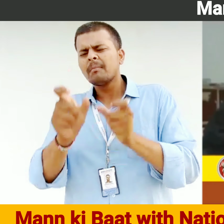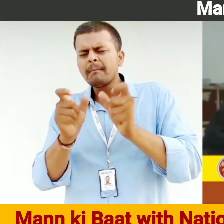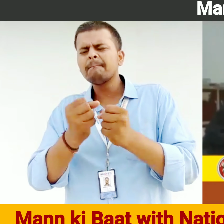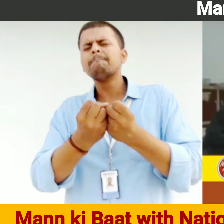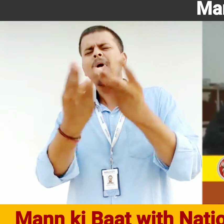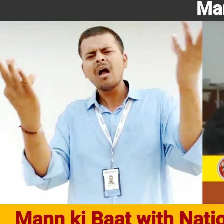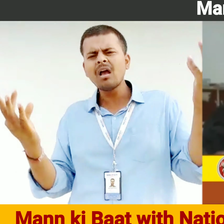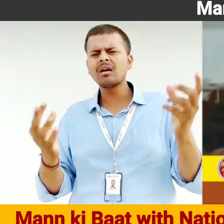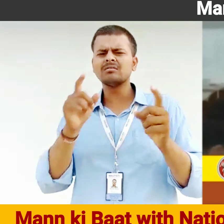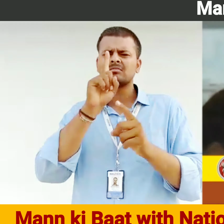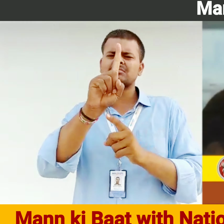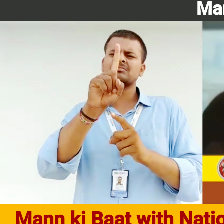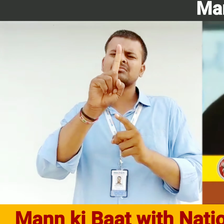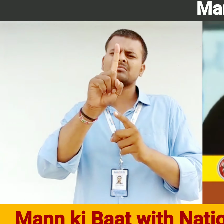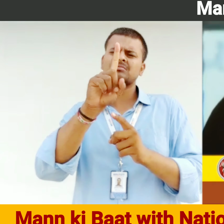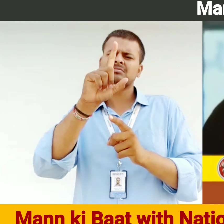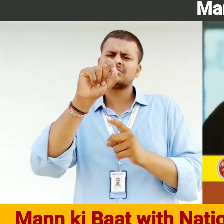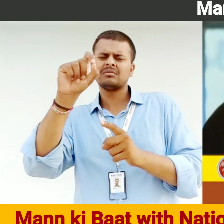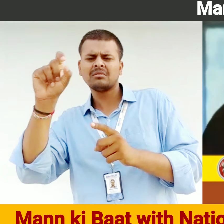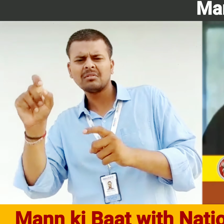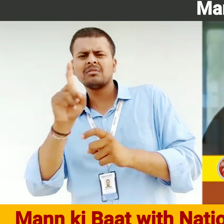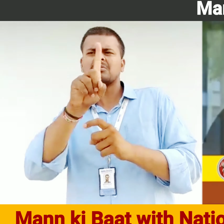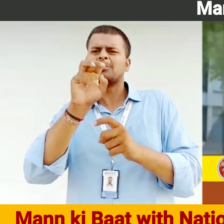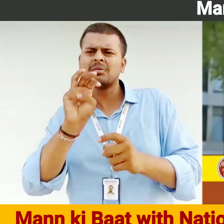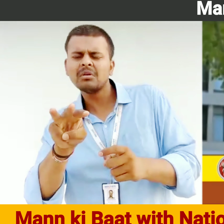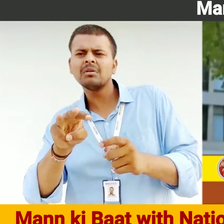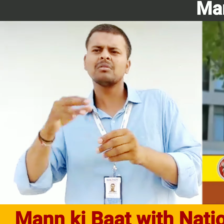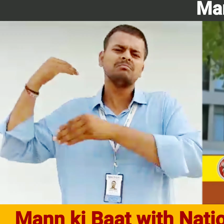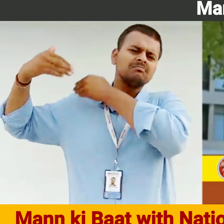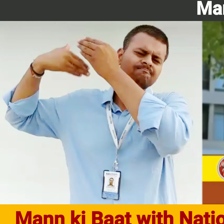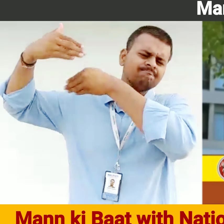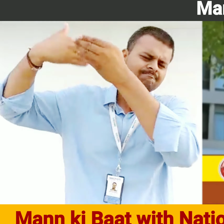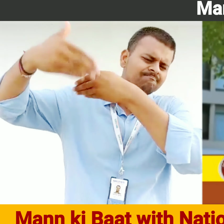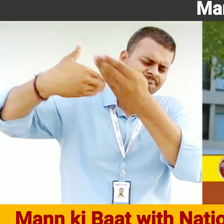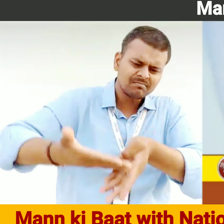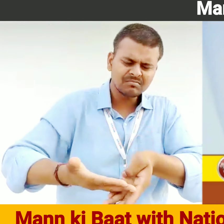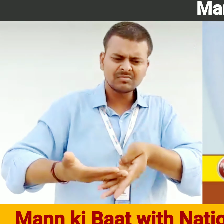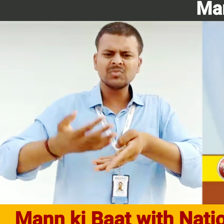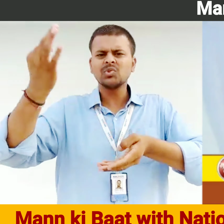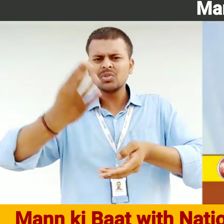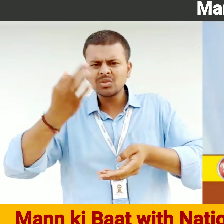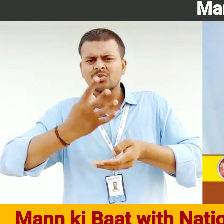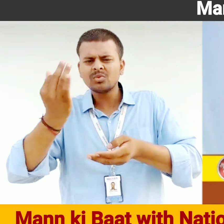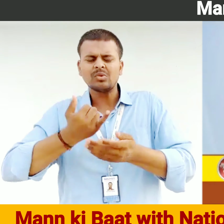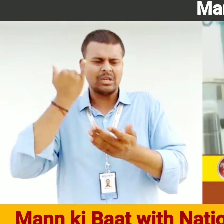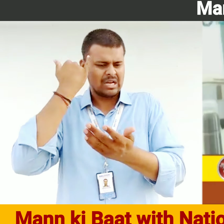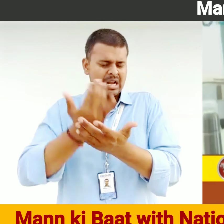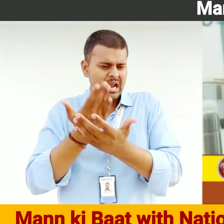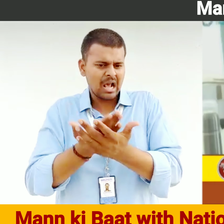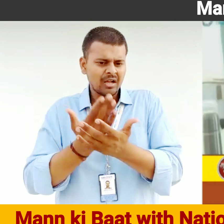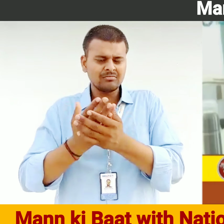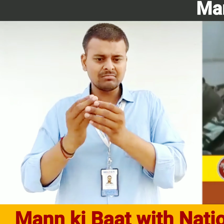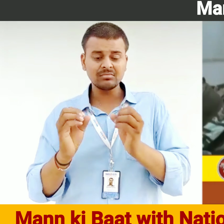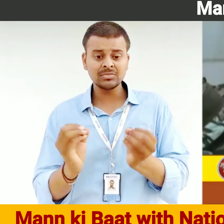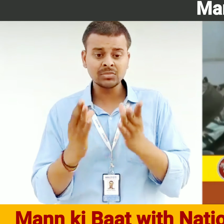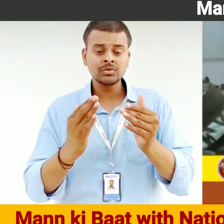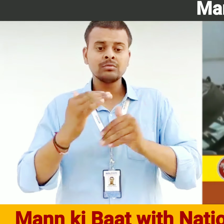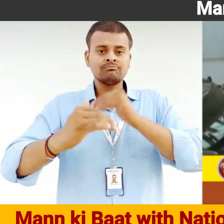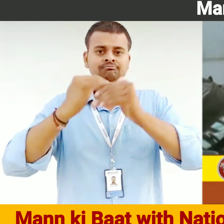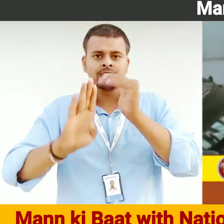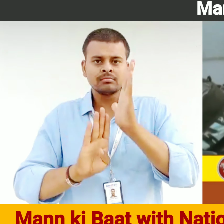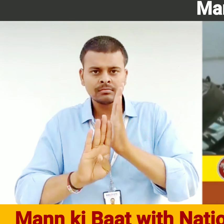में पहुंची है। इसलिए इस महामारी पर जीत के लिए हमारे ये विशेष इनोवेशंस भी